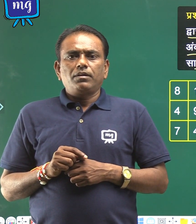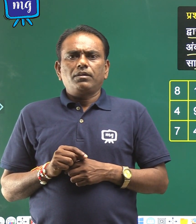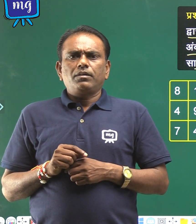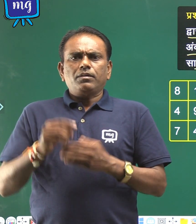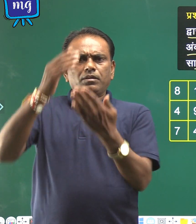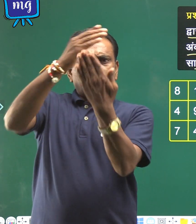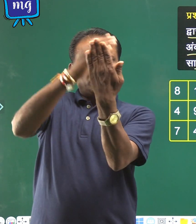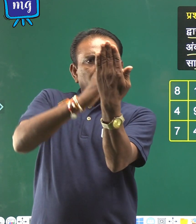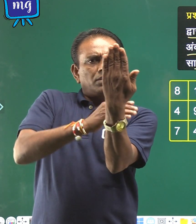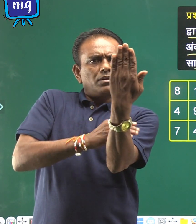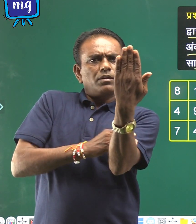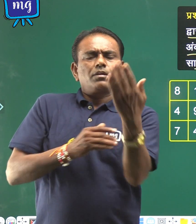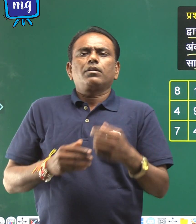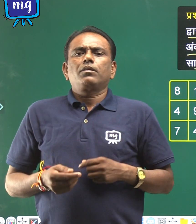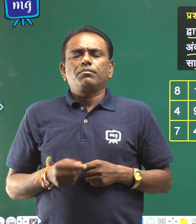सारणी के रूप में